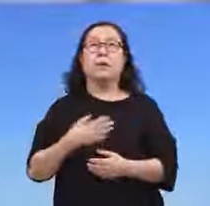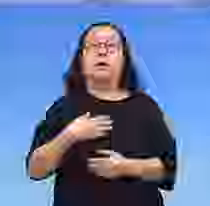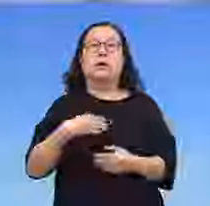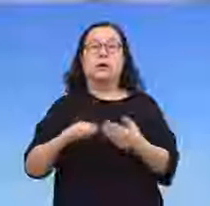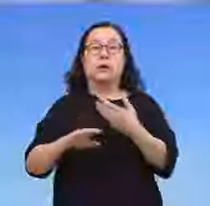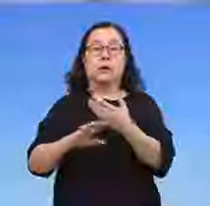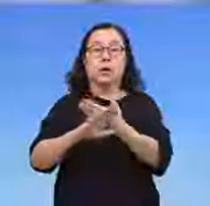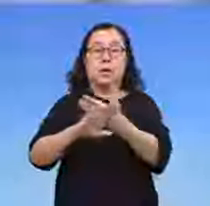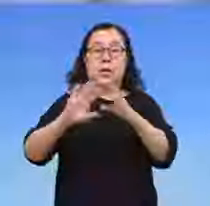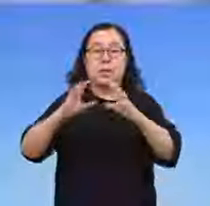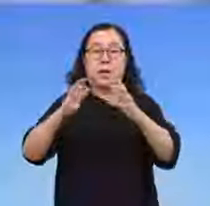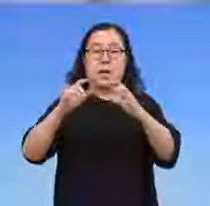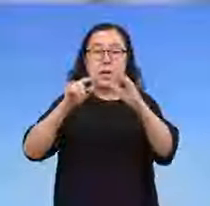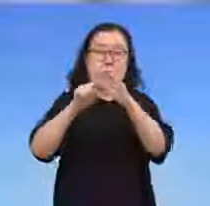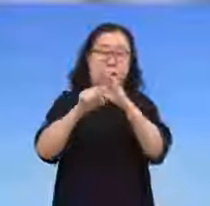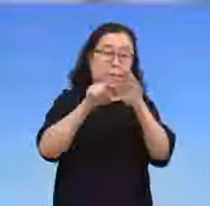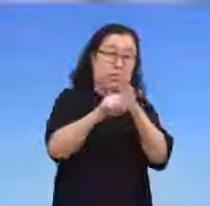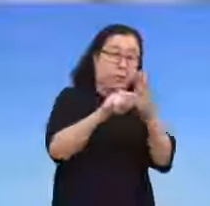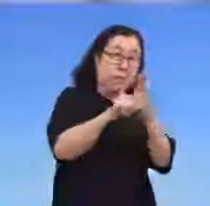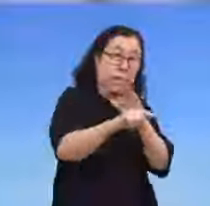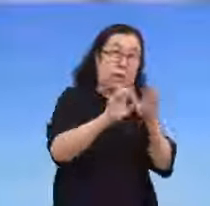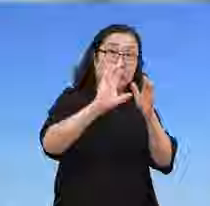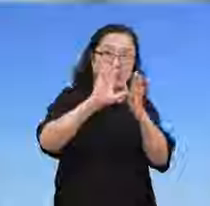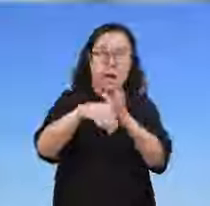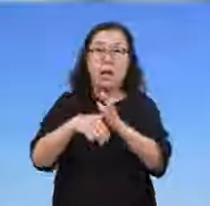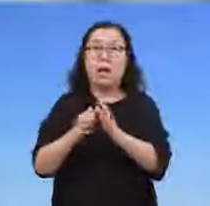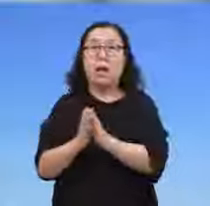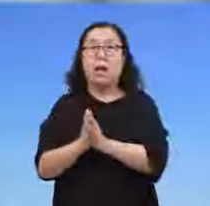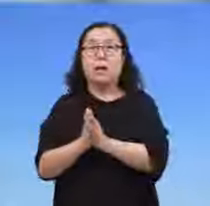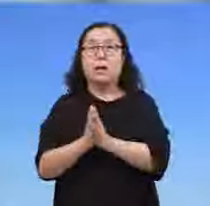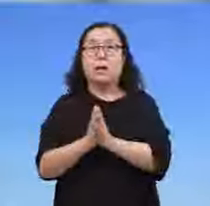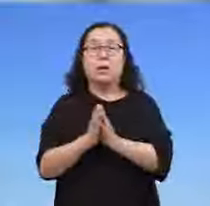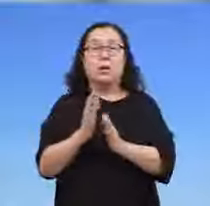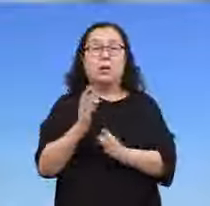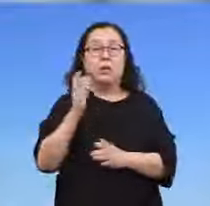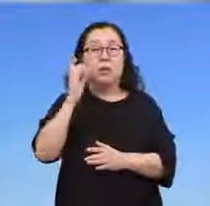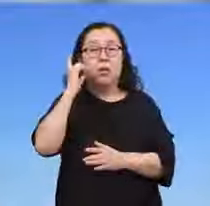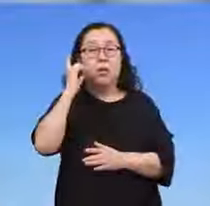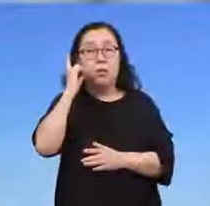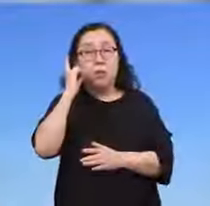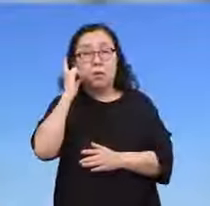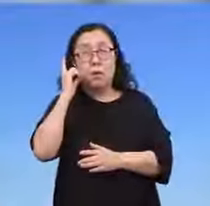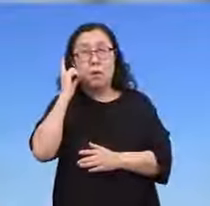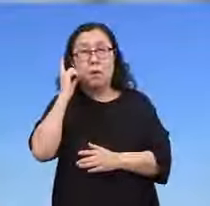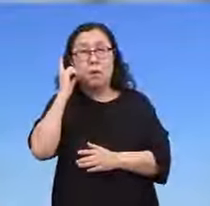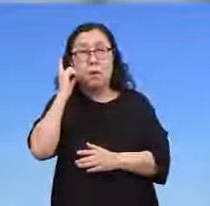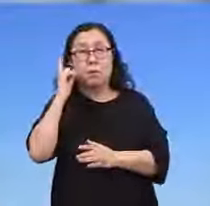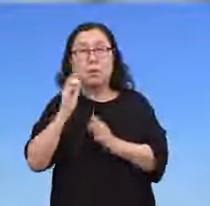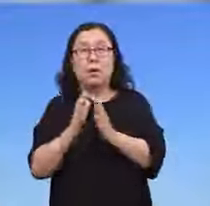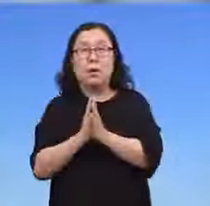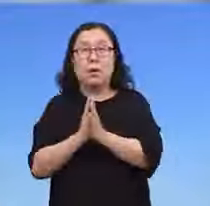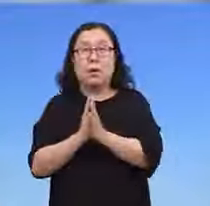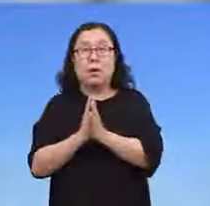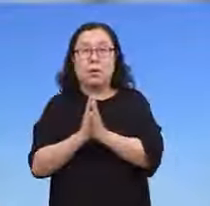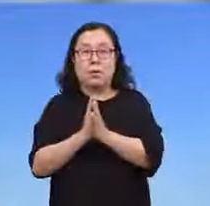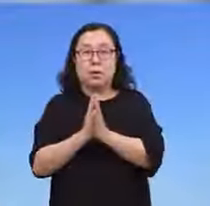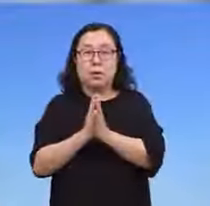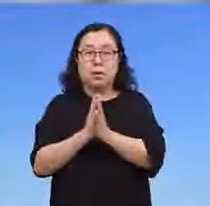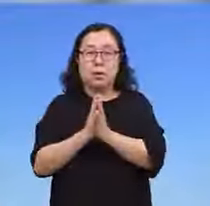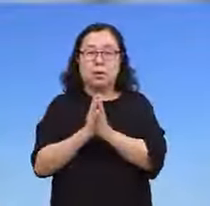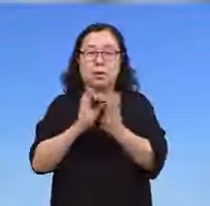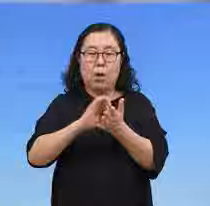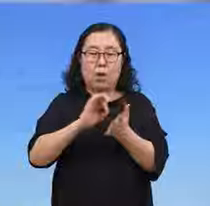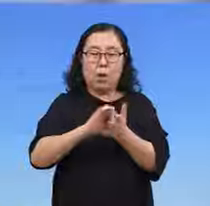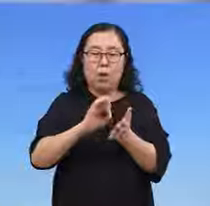외국을 방문을 하시려면 그 외국에서도 이제 그 스마트폰을 쓰고 싶으면은 꼭 국내에 있을 때 전화를